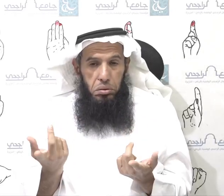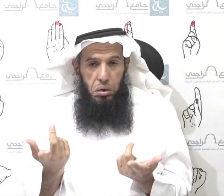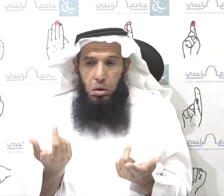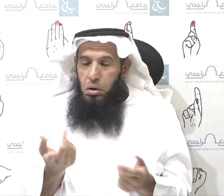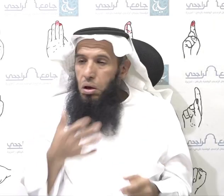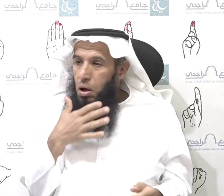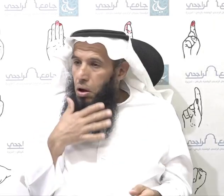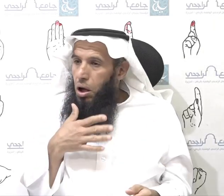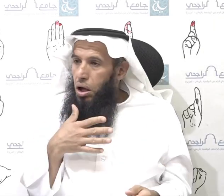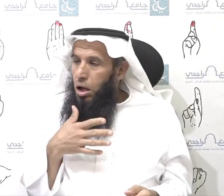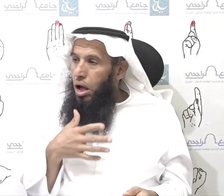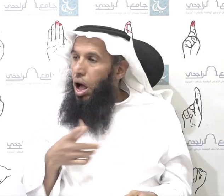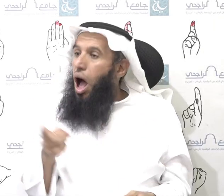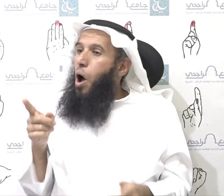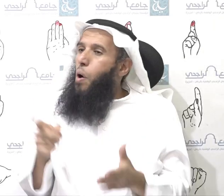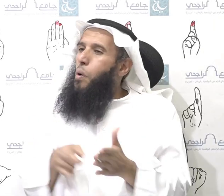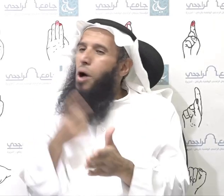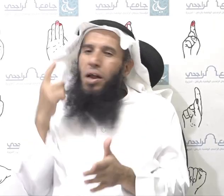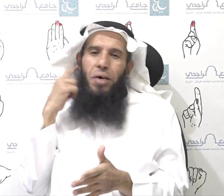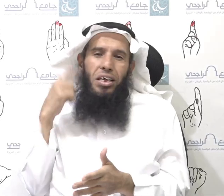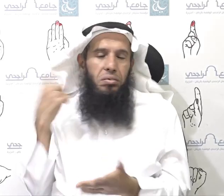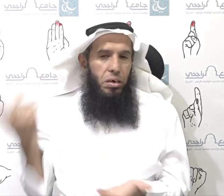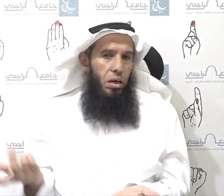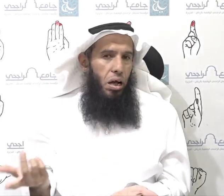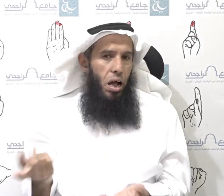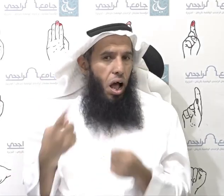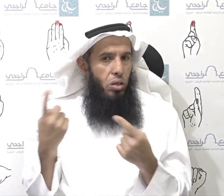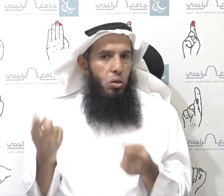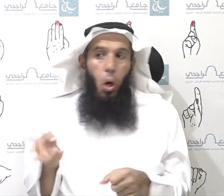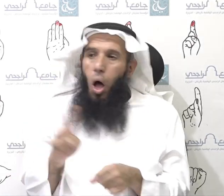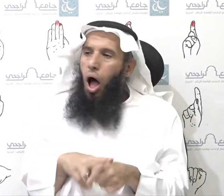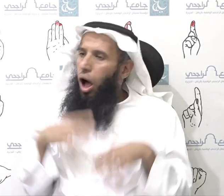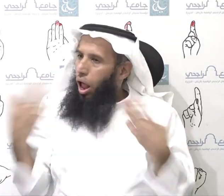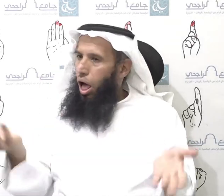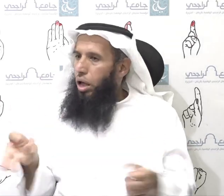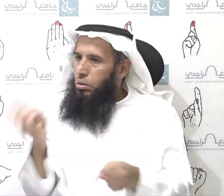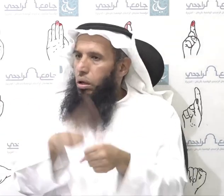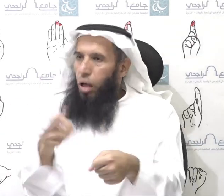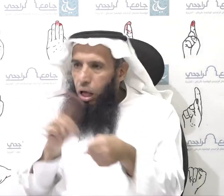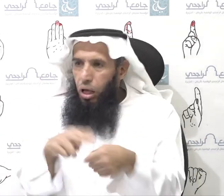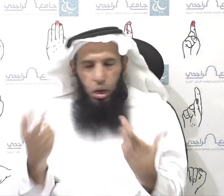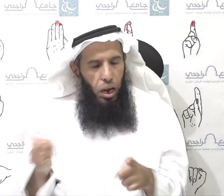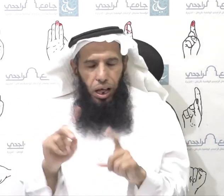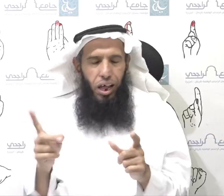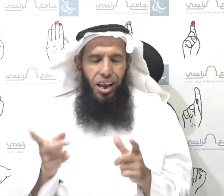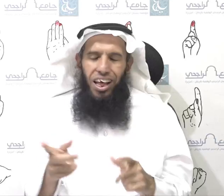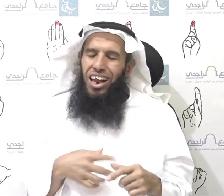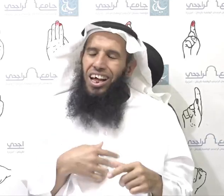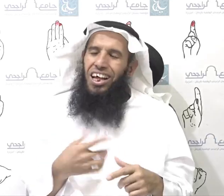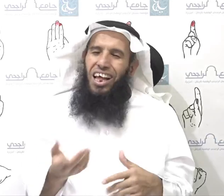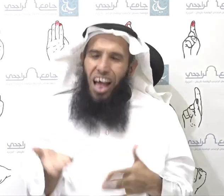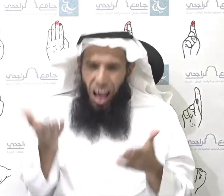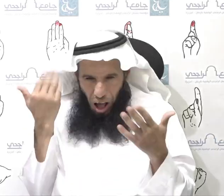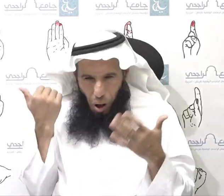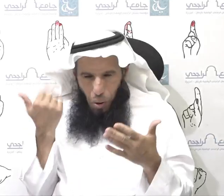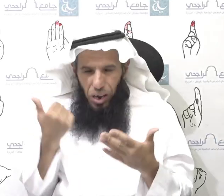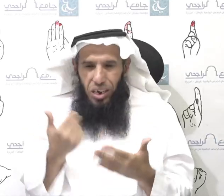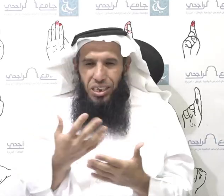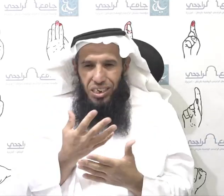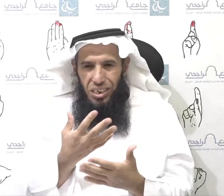أول مرة تسمعها من أبيك، ولتكن بلسماً على قلبك، فقد كنت صغيراً تكرر الكلمة